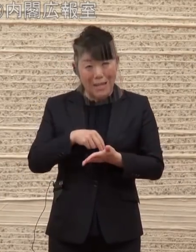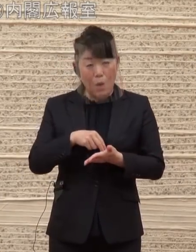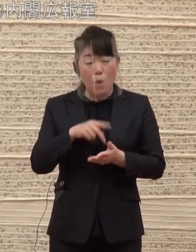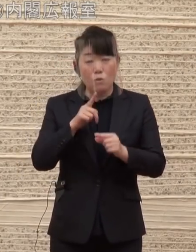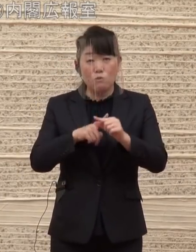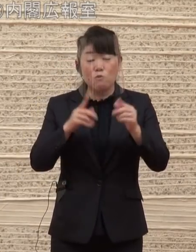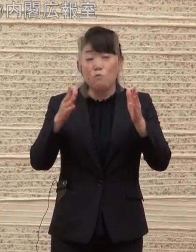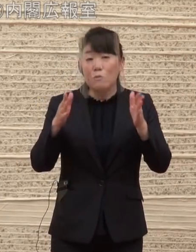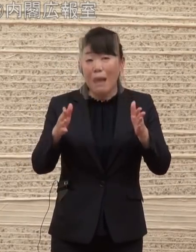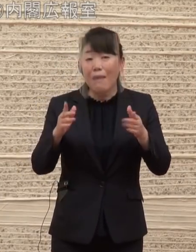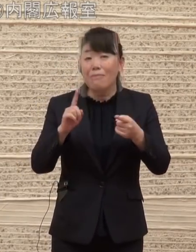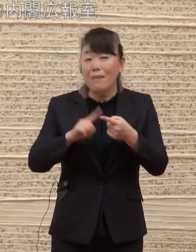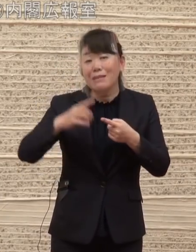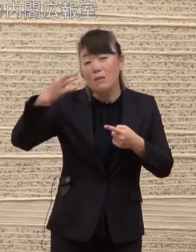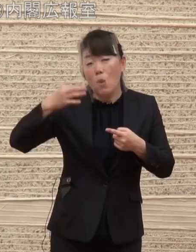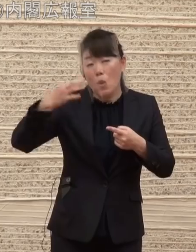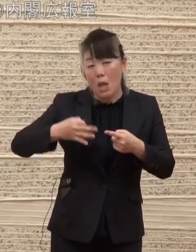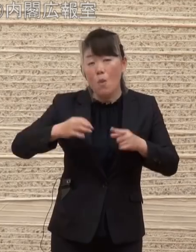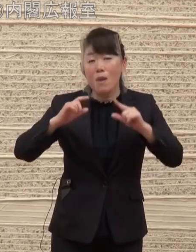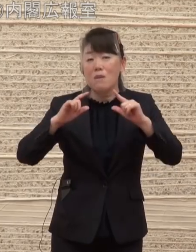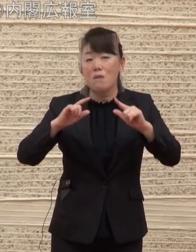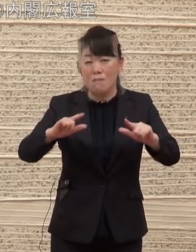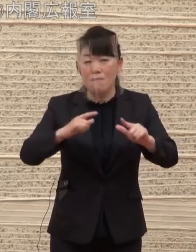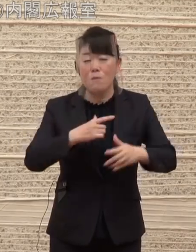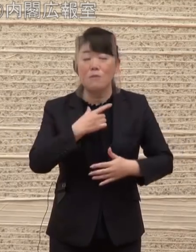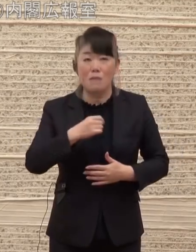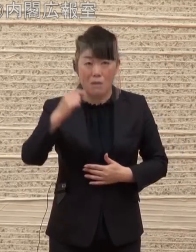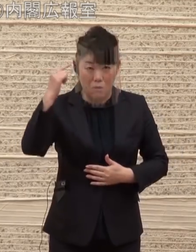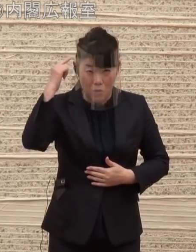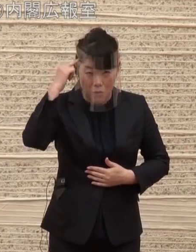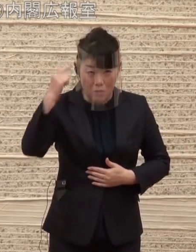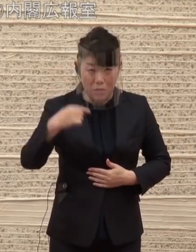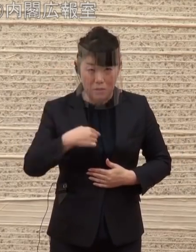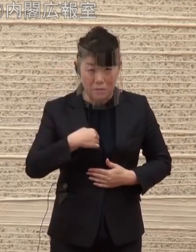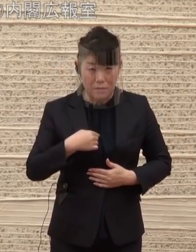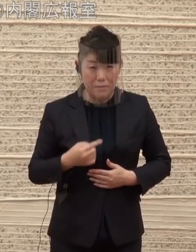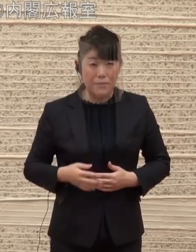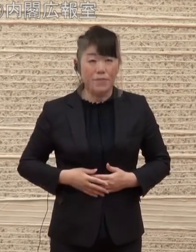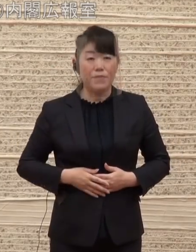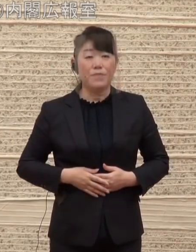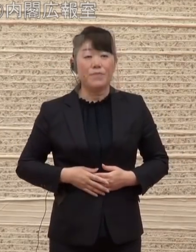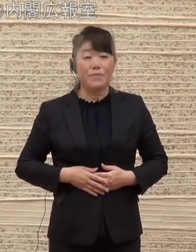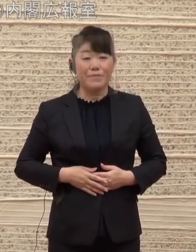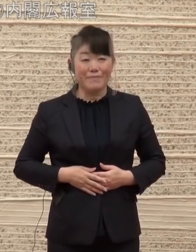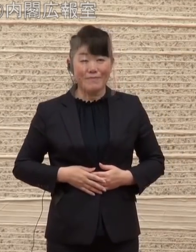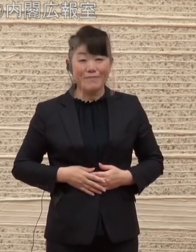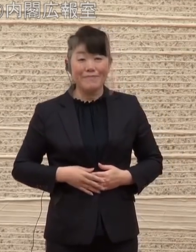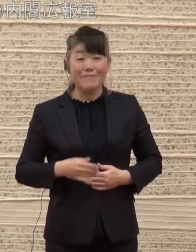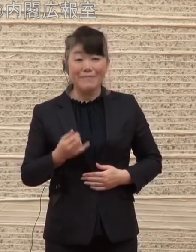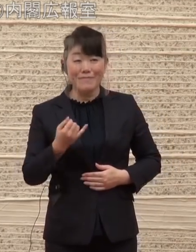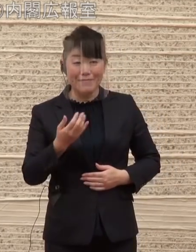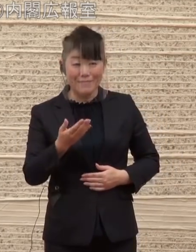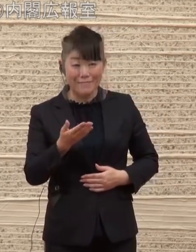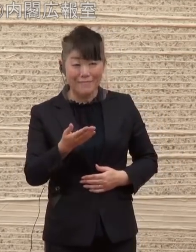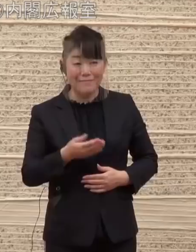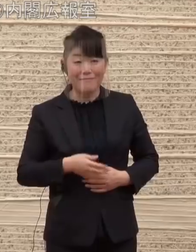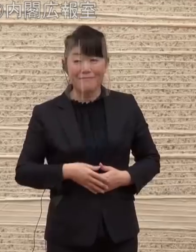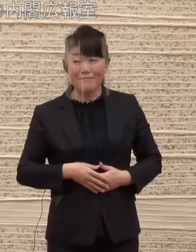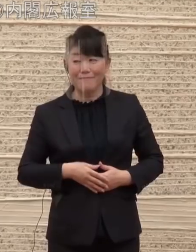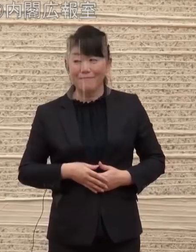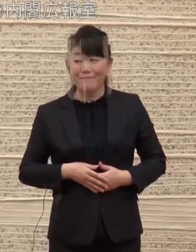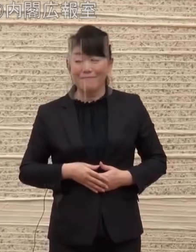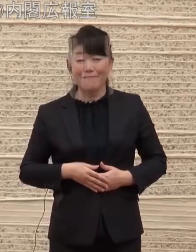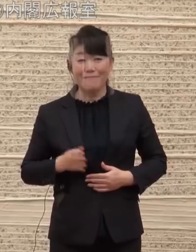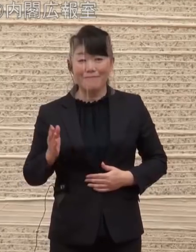は是非出してみたいと思っております出すべきだと思っておりますはいございましてそちらの発意のカンカン